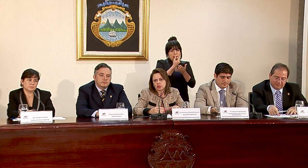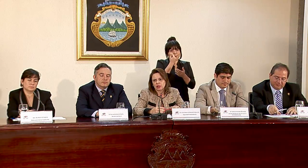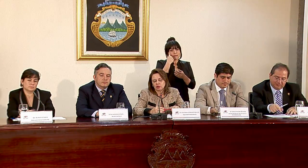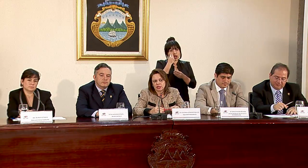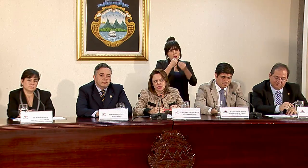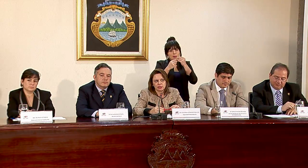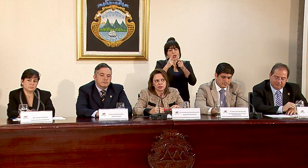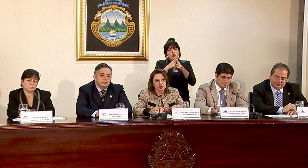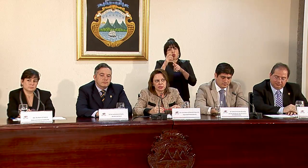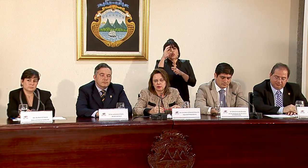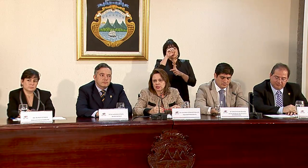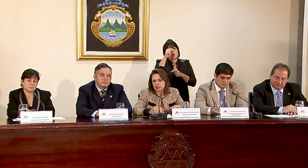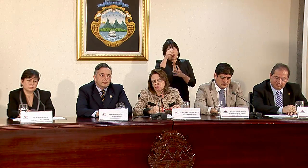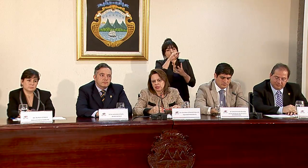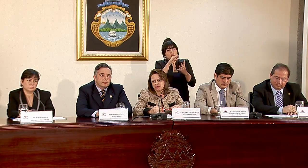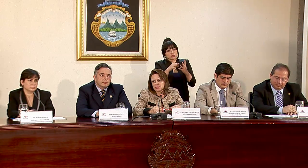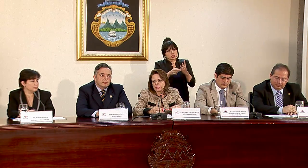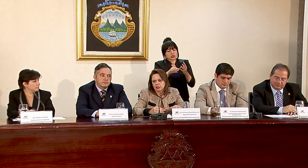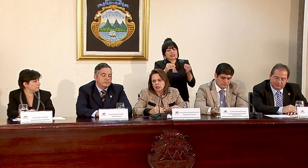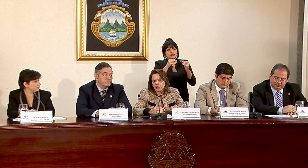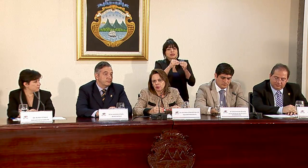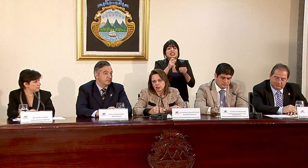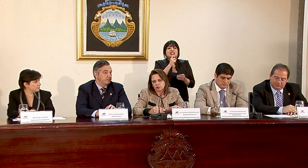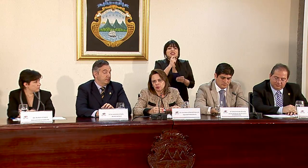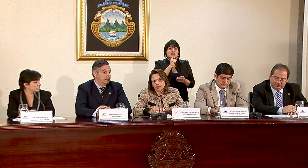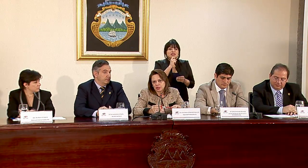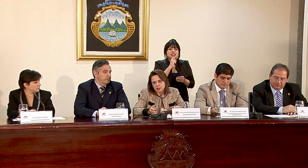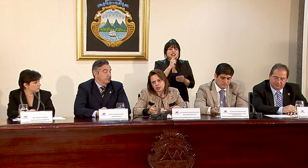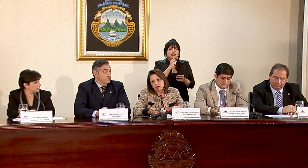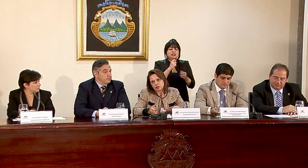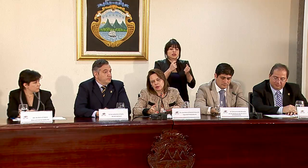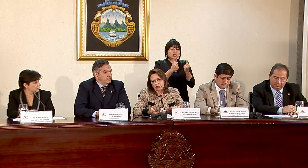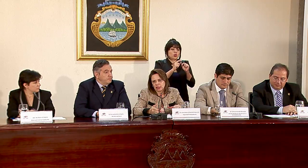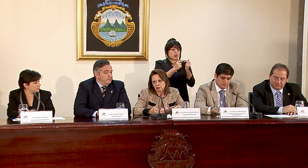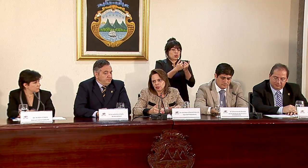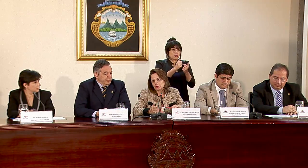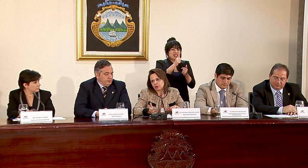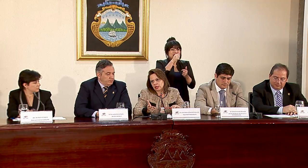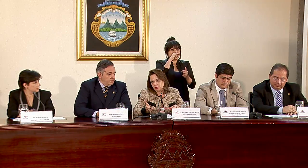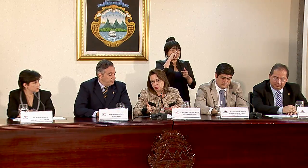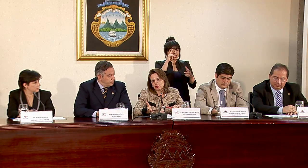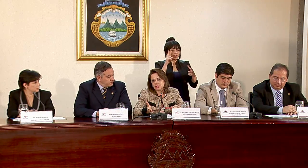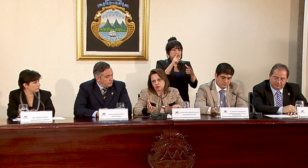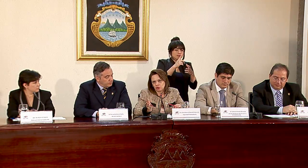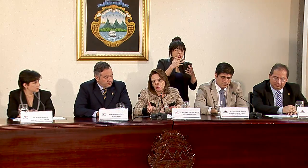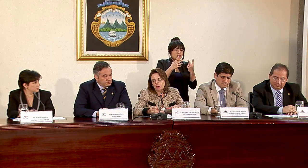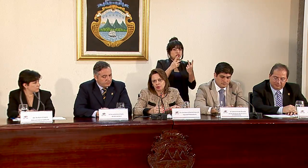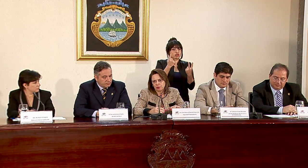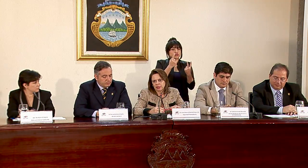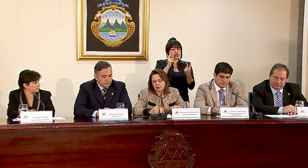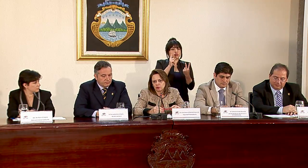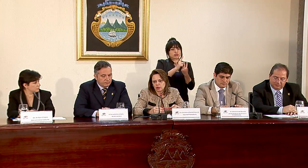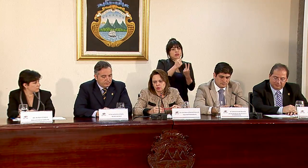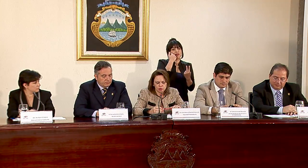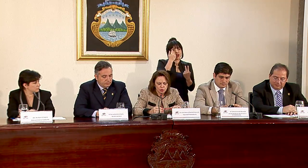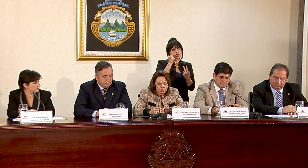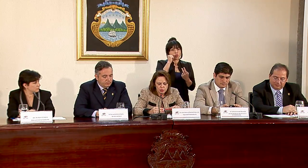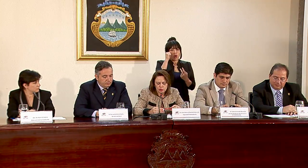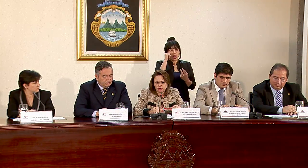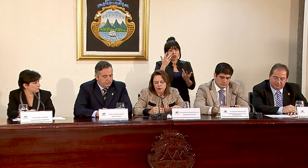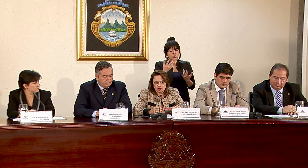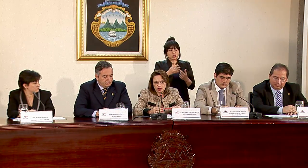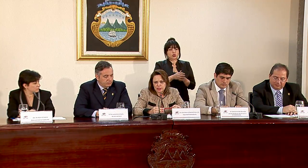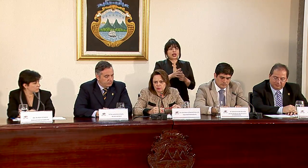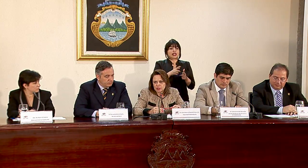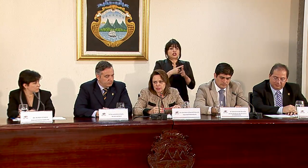hay que buscar otras alternativas. Es más difícil abordar un grupo de 10 chiquitos caminando que abordar dos solitos por parte de un adulto.